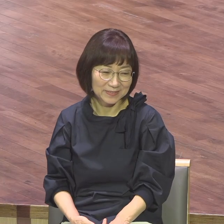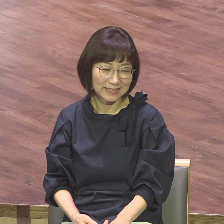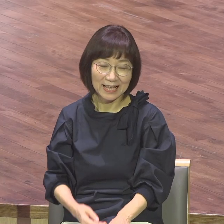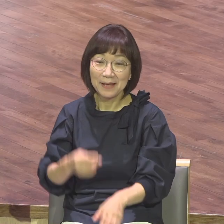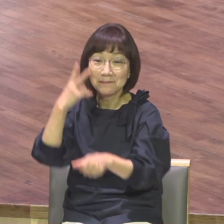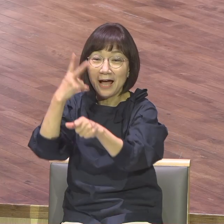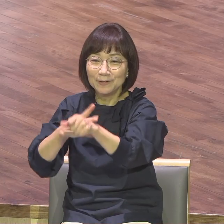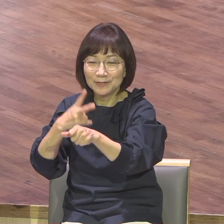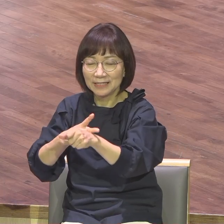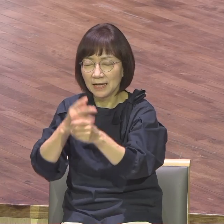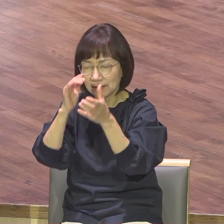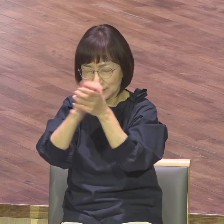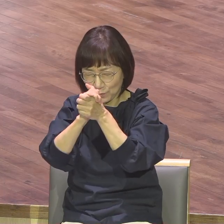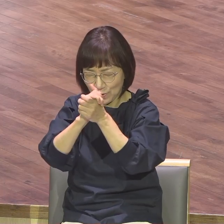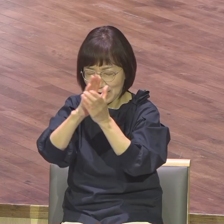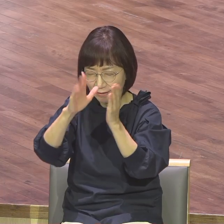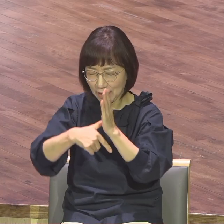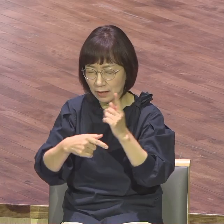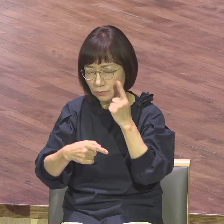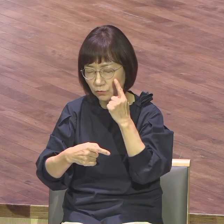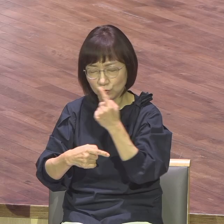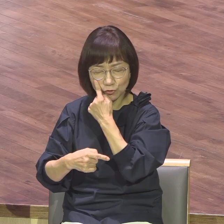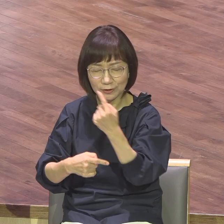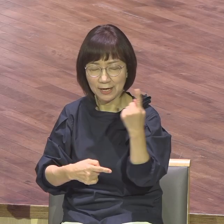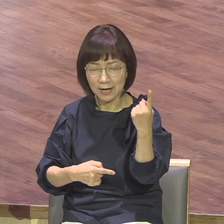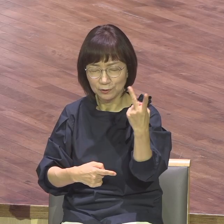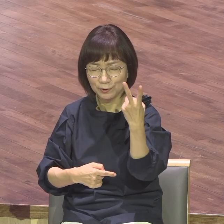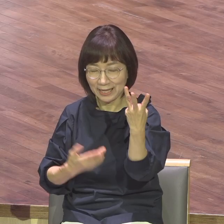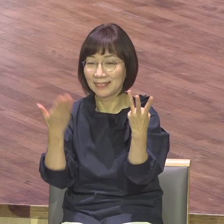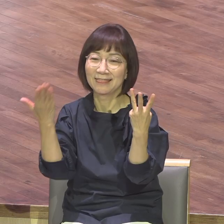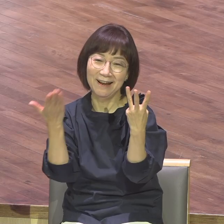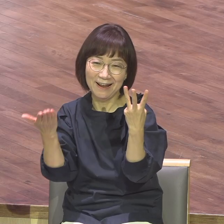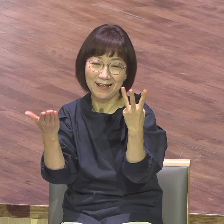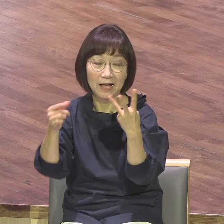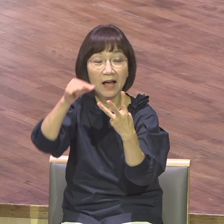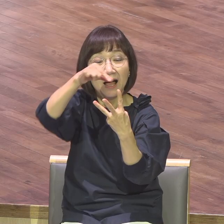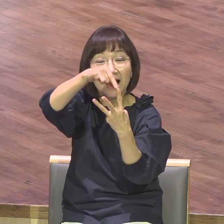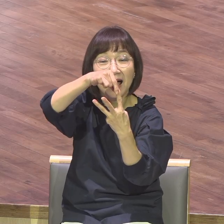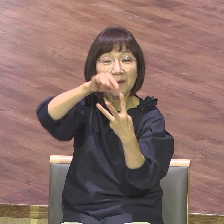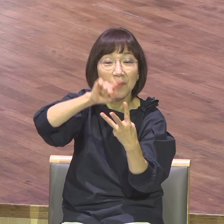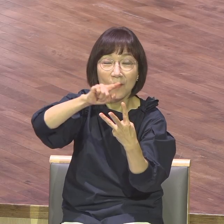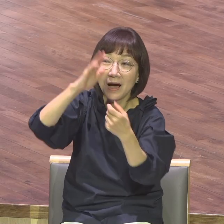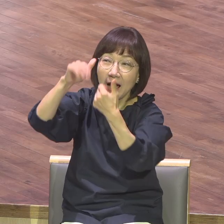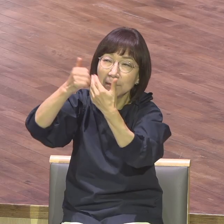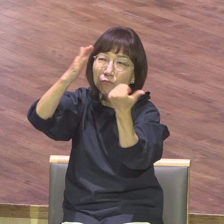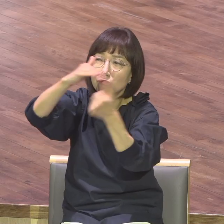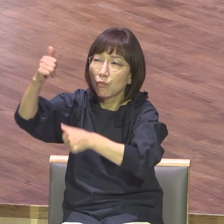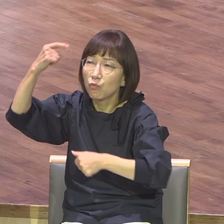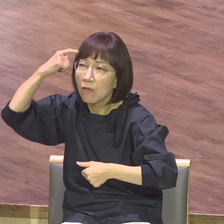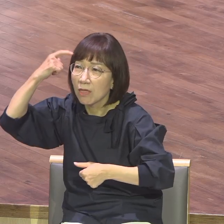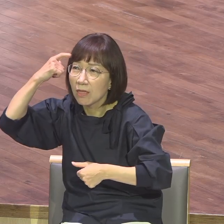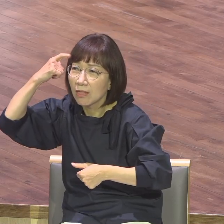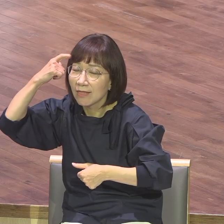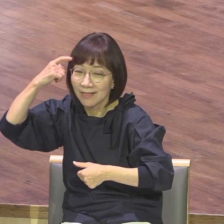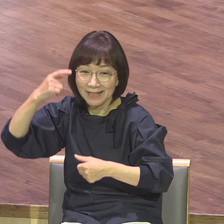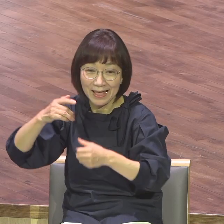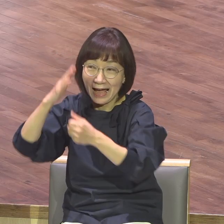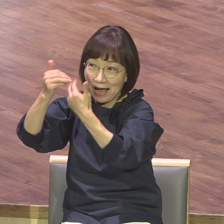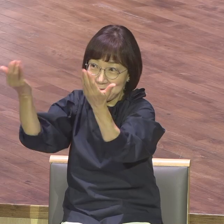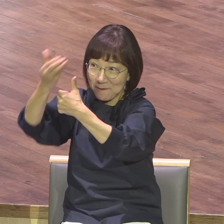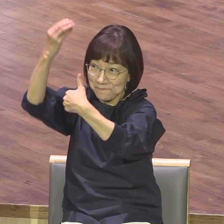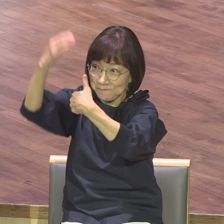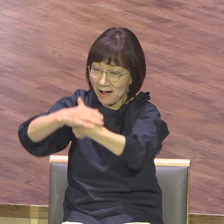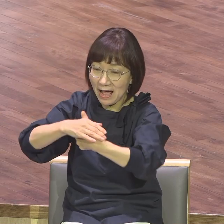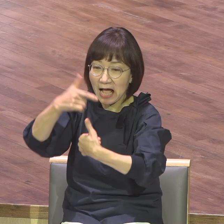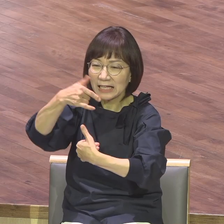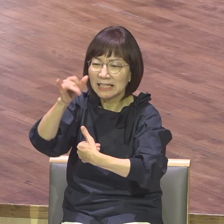눈, 보는 눈을 열려야 된다고 언급하고 있습니다. 그게 뭐예요? 부르심의 소망이 무엇인지, 기업의